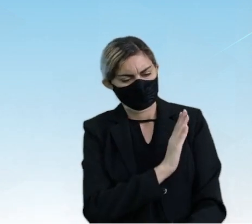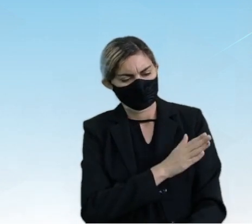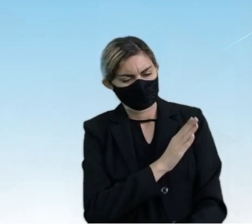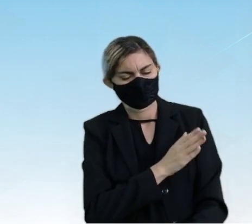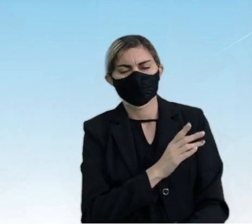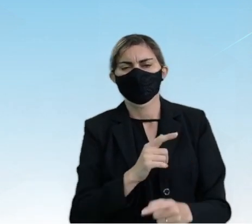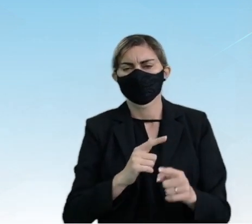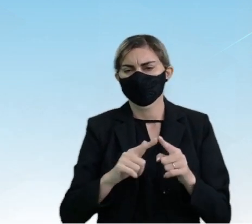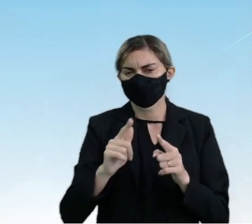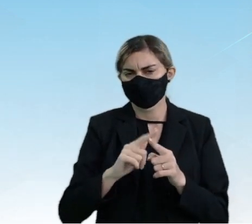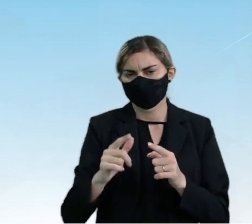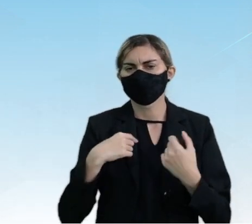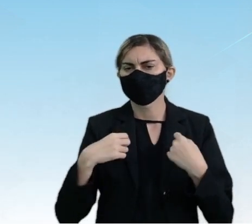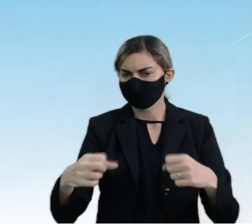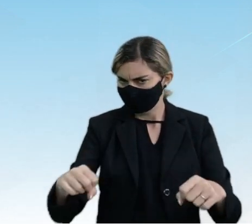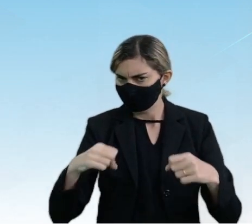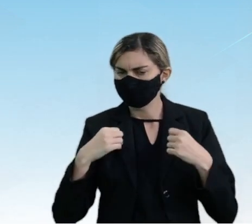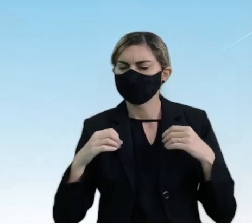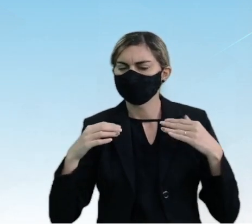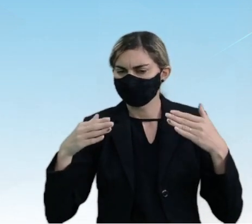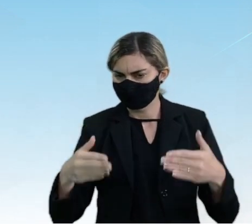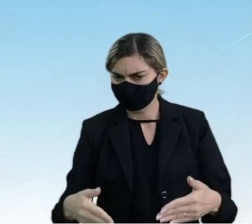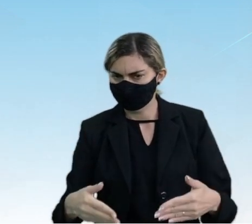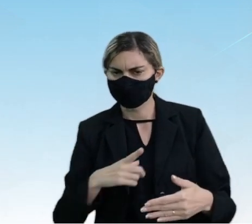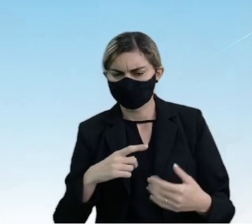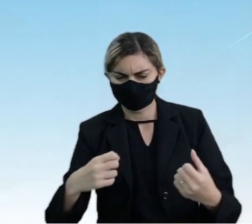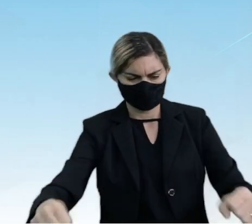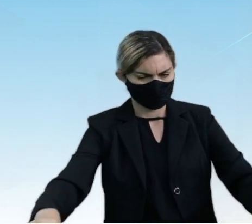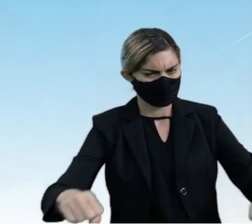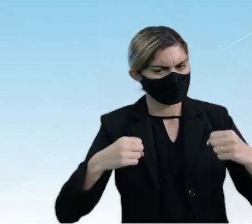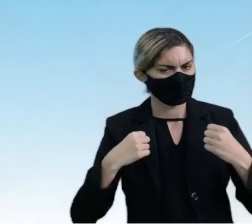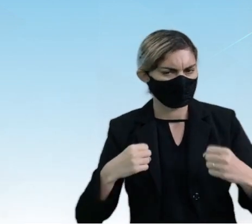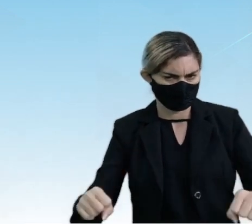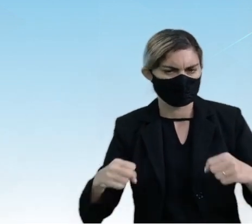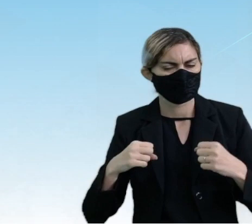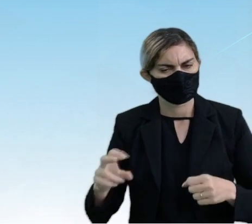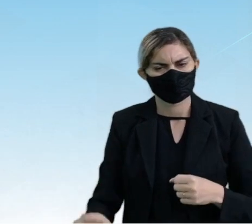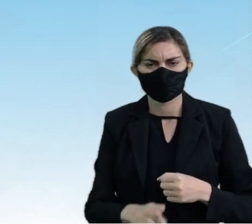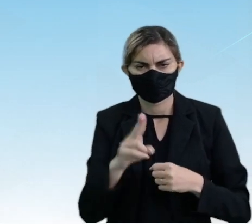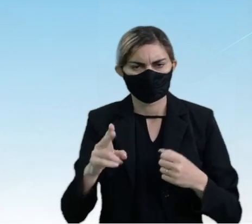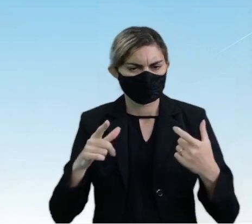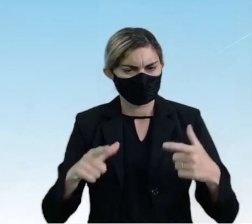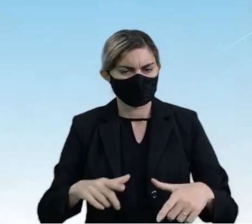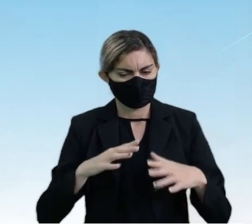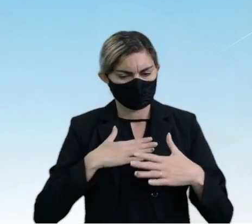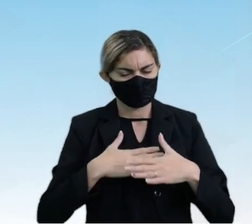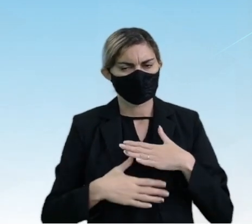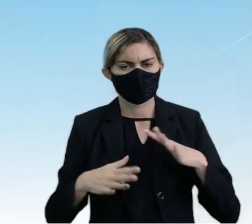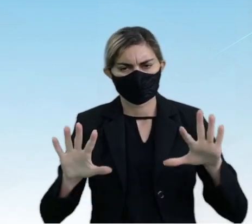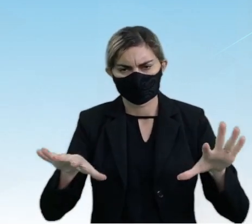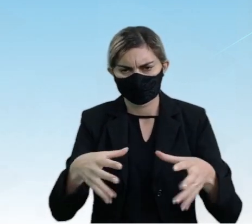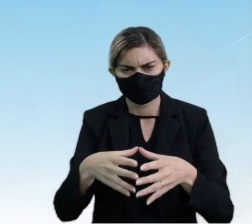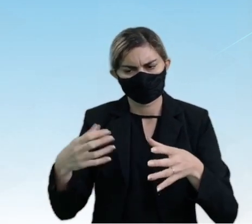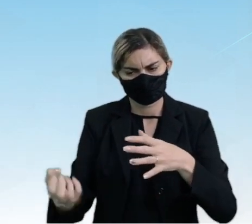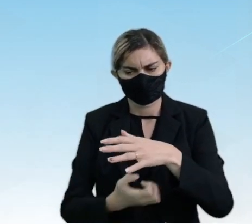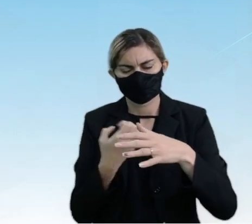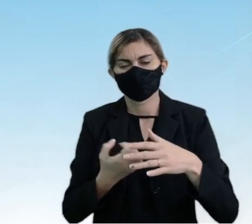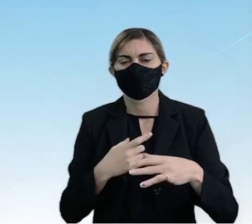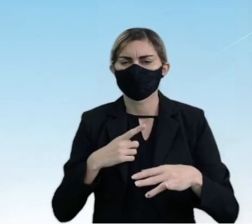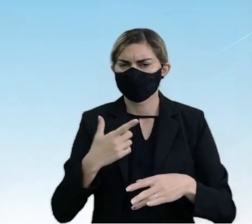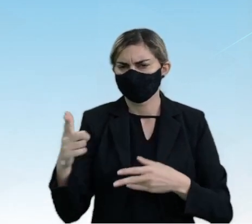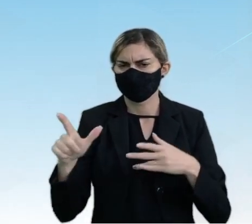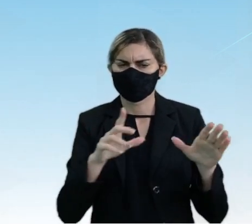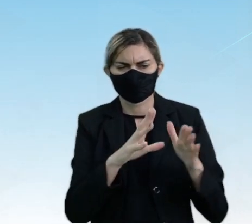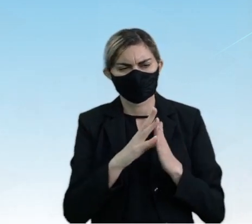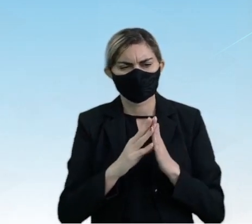cardíacos. Então, a ginástica vem com essa perspectiva, né? A ginástica laboral, que é uma ginástica utilizada no ambiente corporativo, né? E outros modelos aí mais